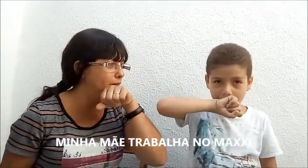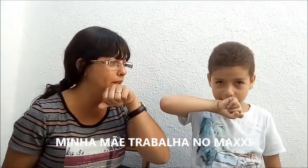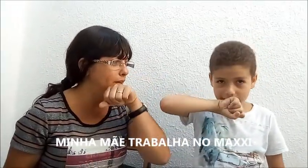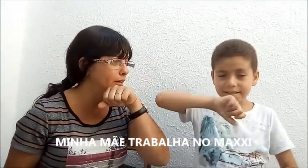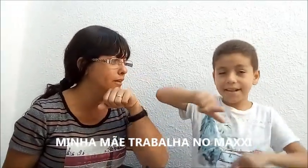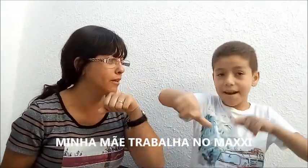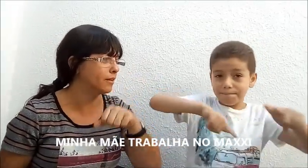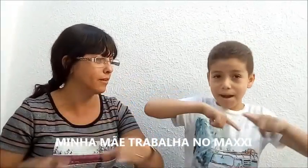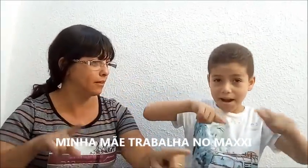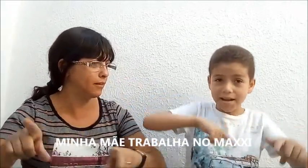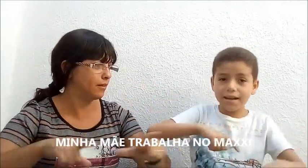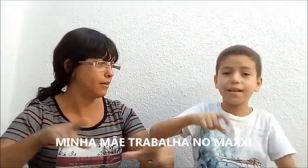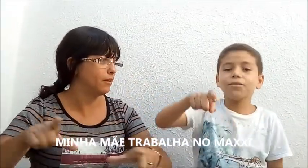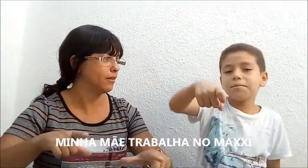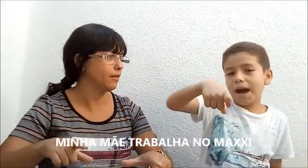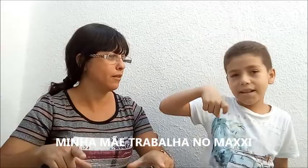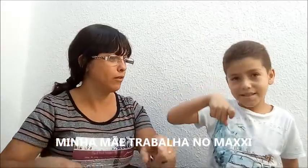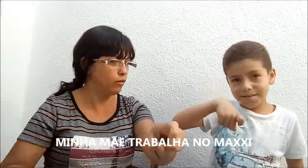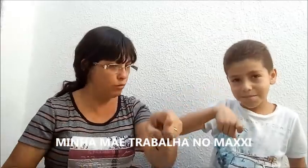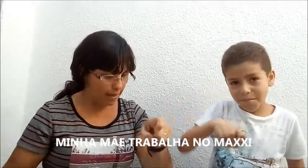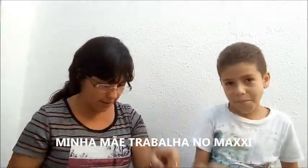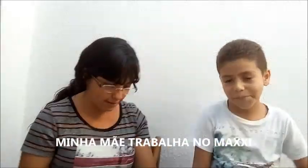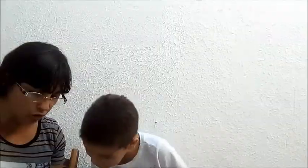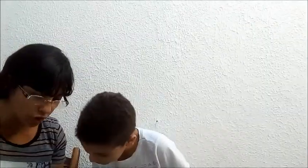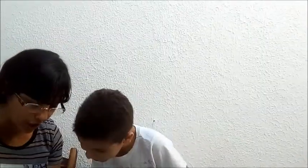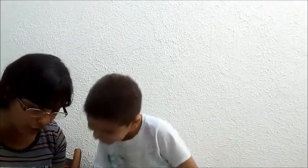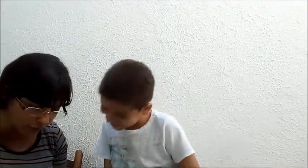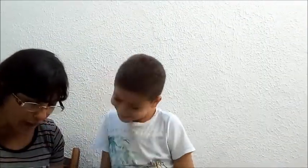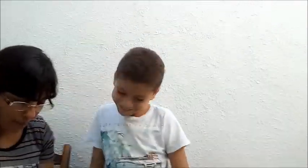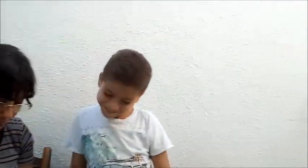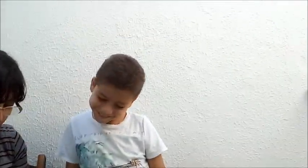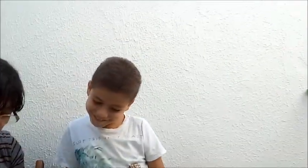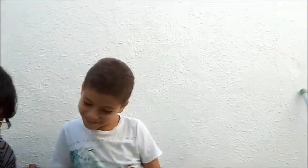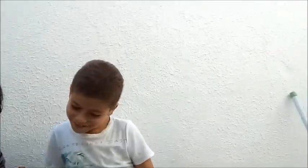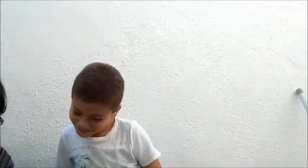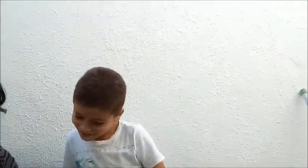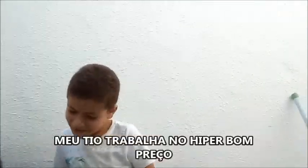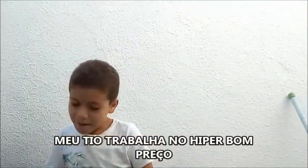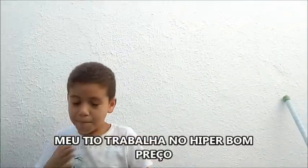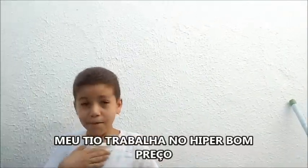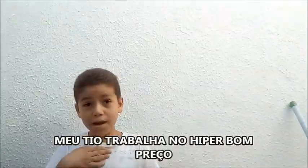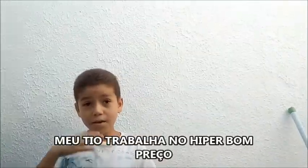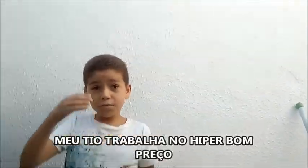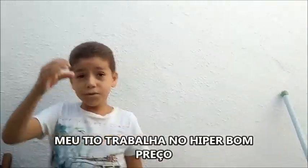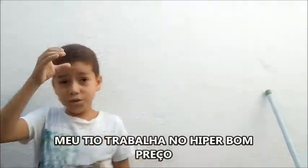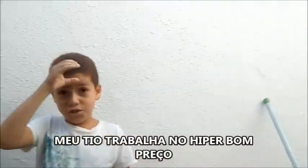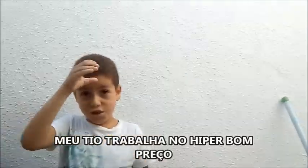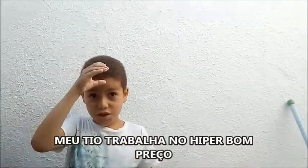trabalha no máximo. Meu tio trabalha no iberê. Meu tio